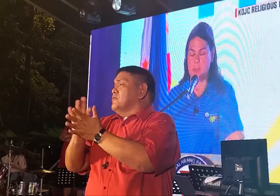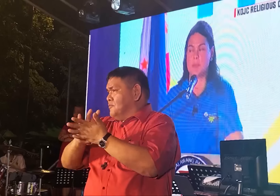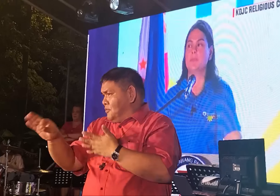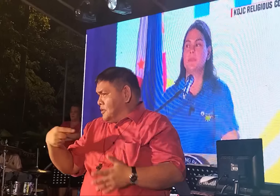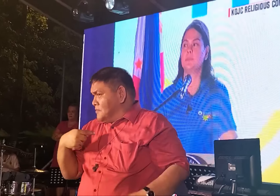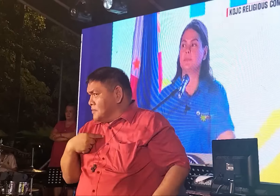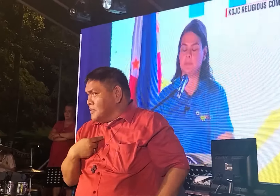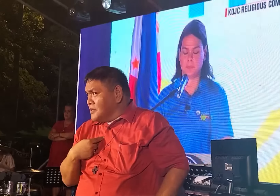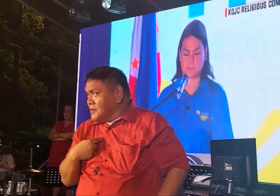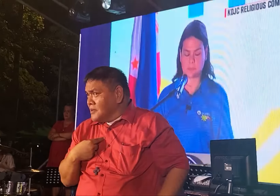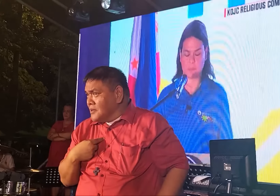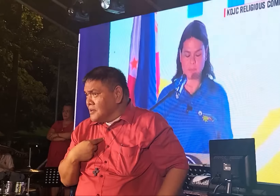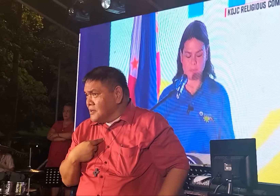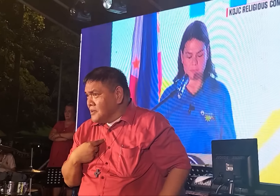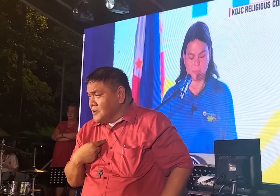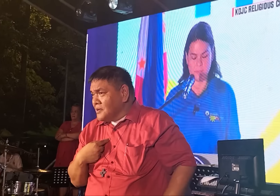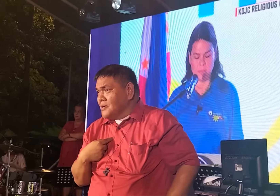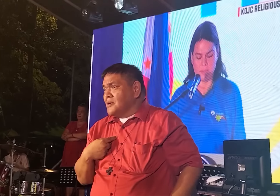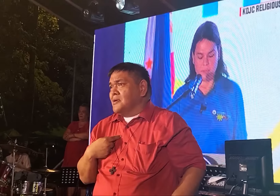patawad ninyo.